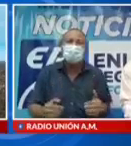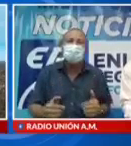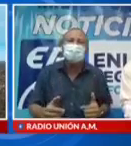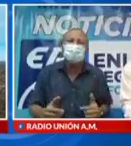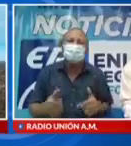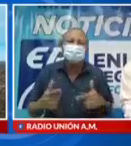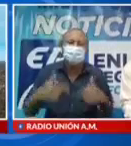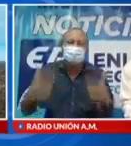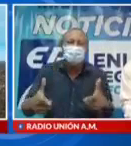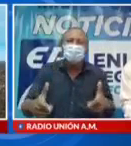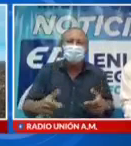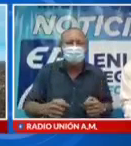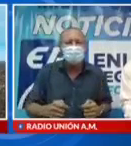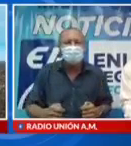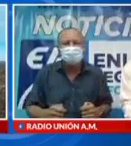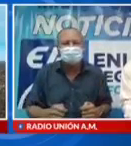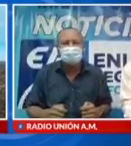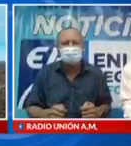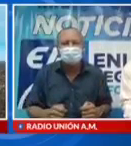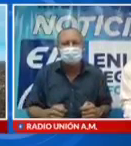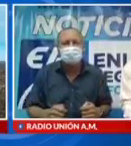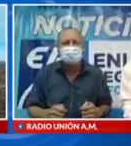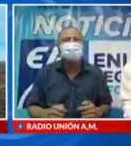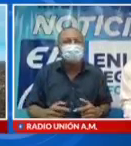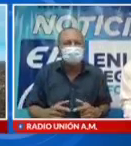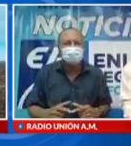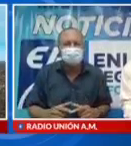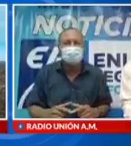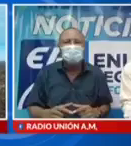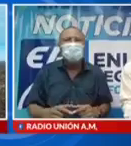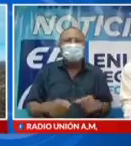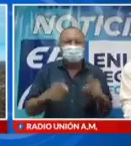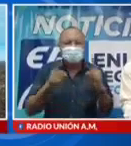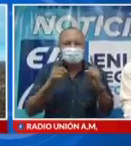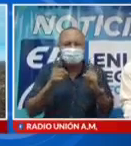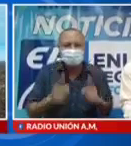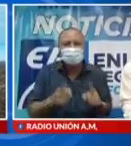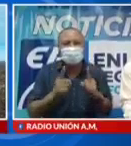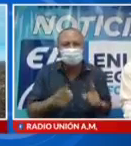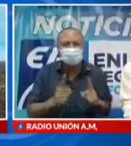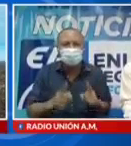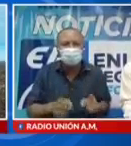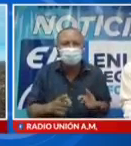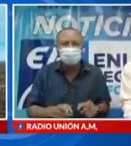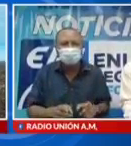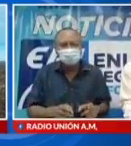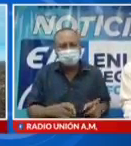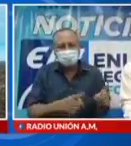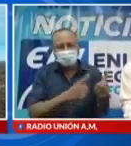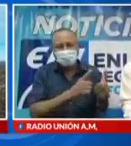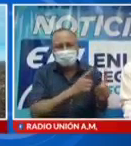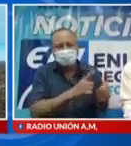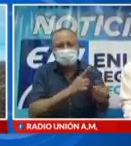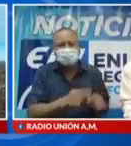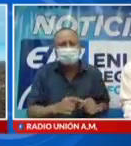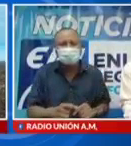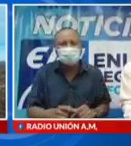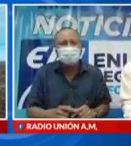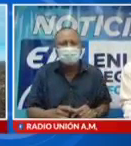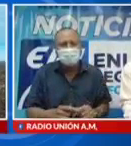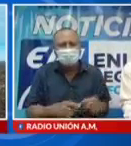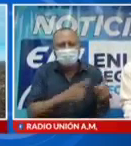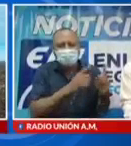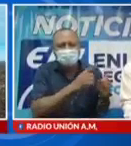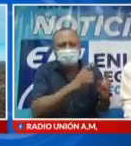por favor, Esmeralda necesita una transformación. Así como transformamos